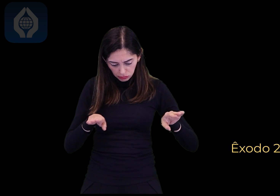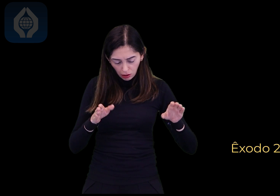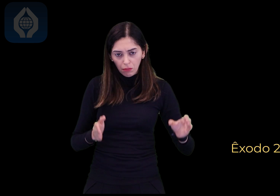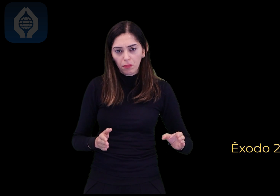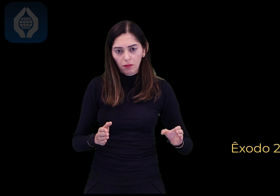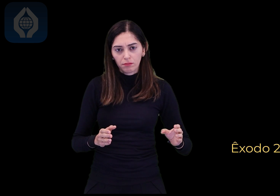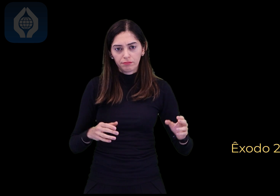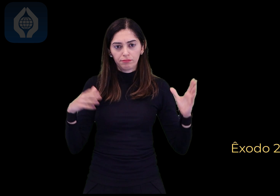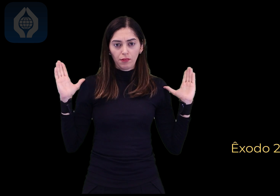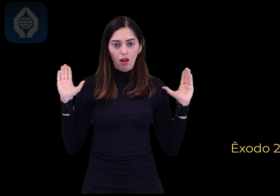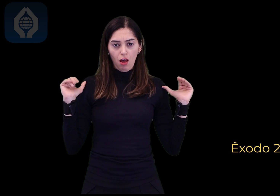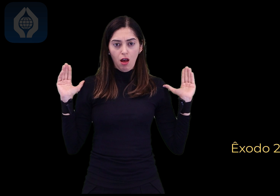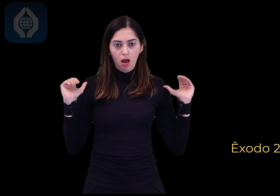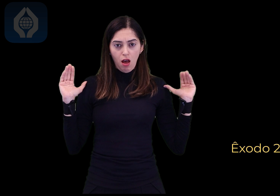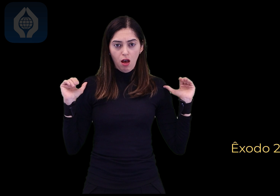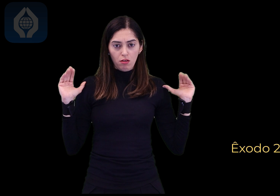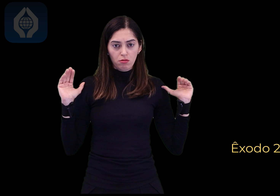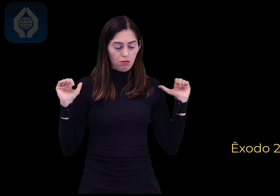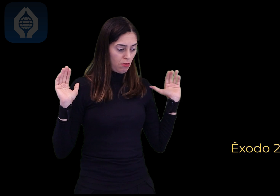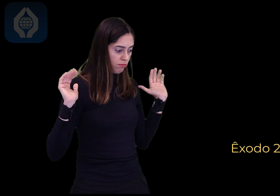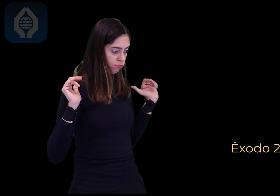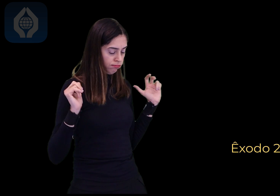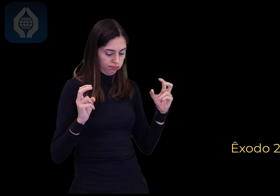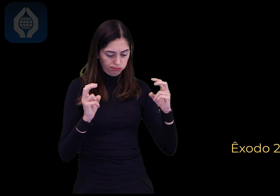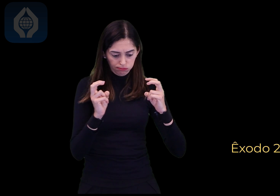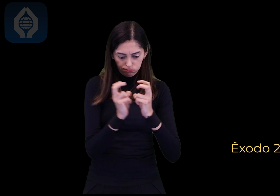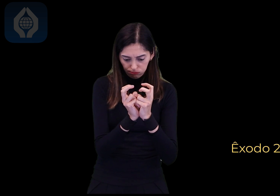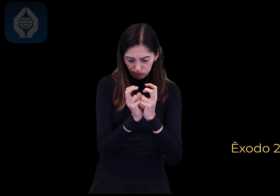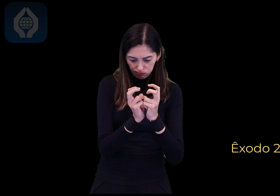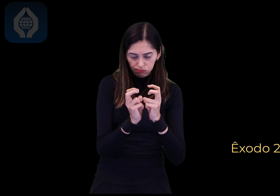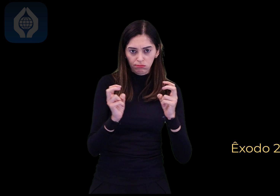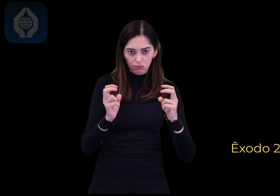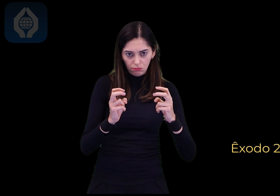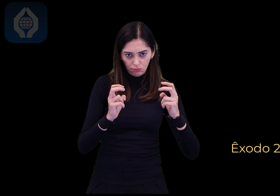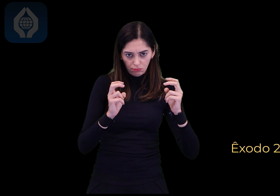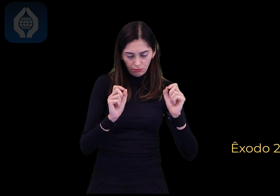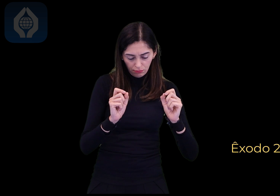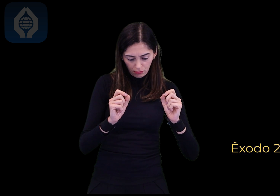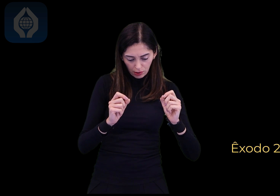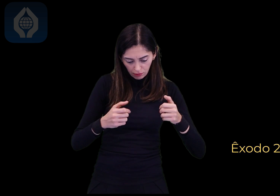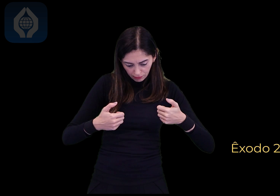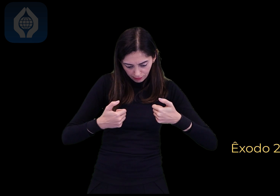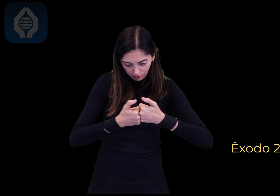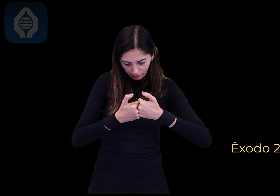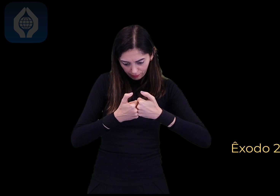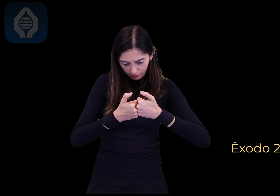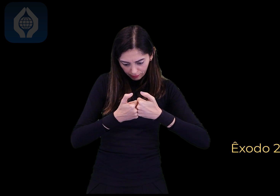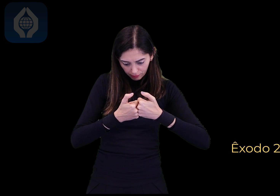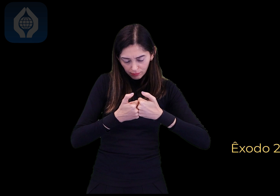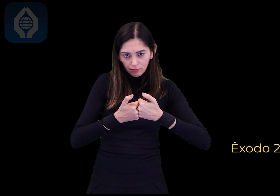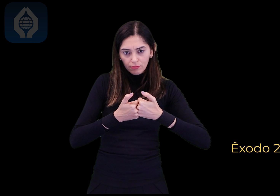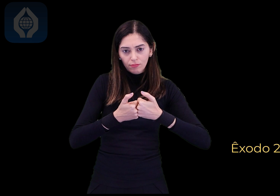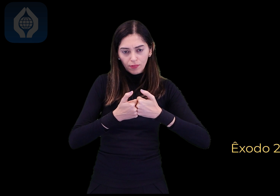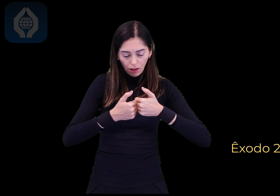As asas dos querubins deviam ser feitas de modo que se estendessem sobre a tampa, chamada de